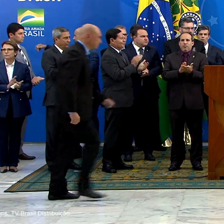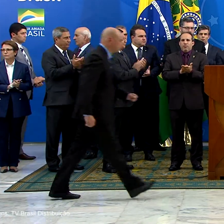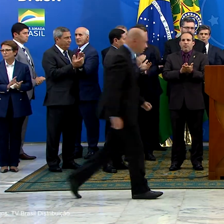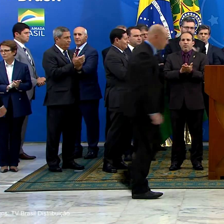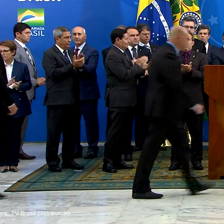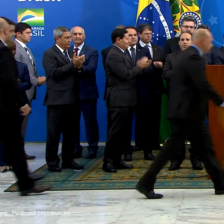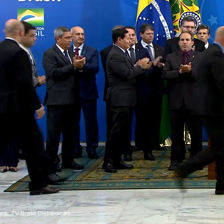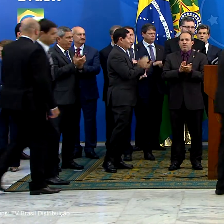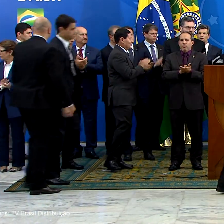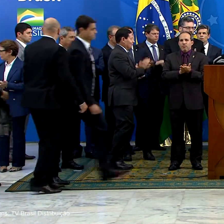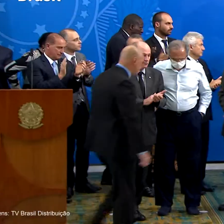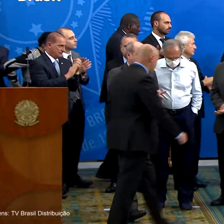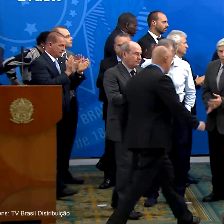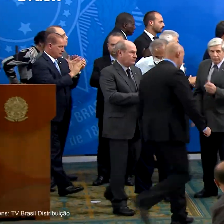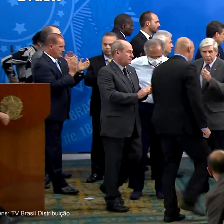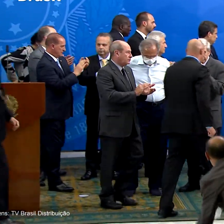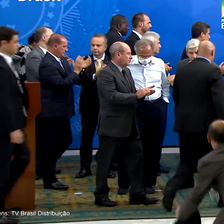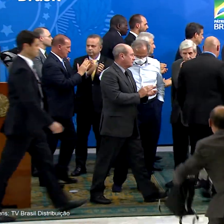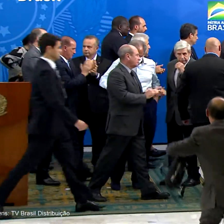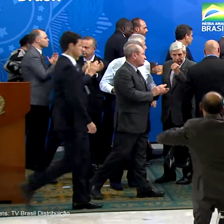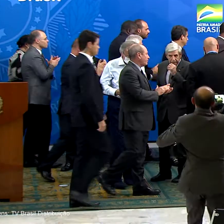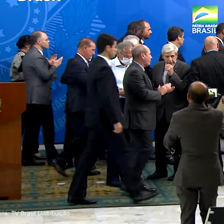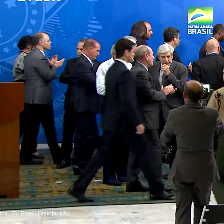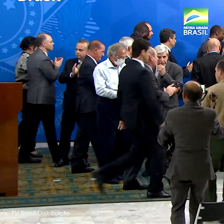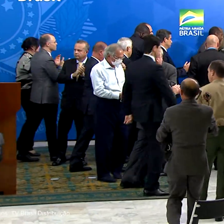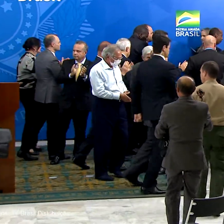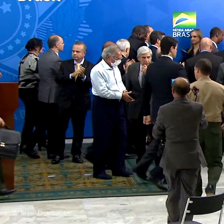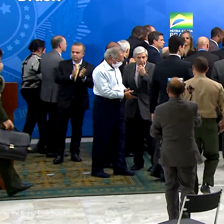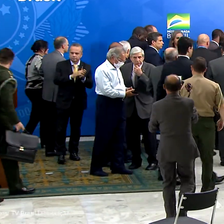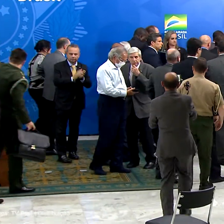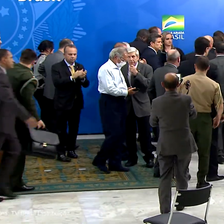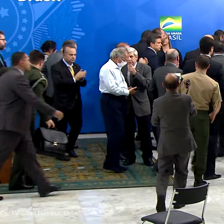o lançamento é